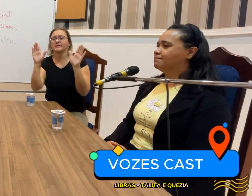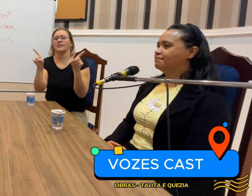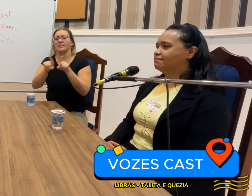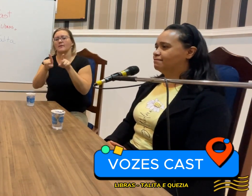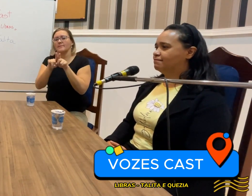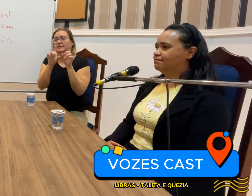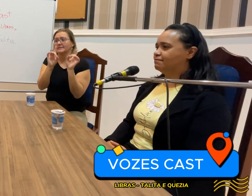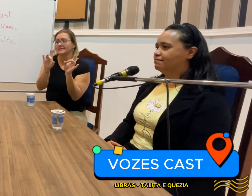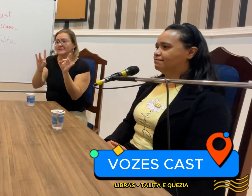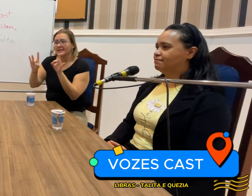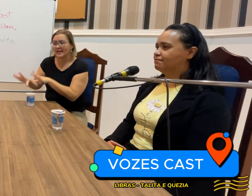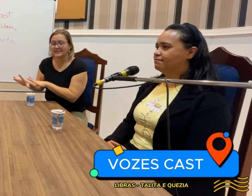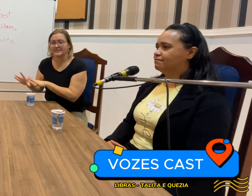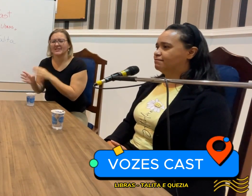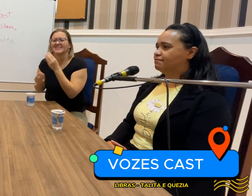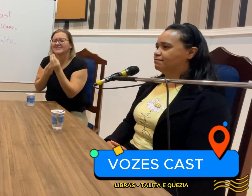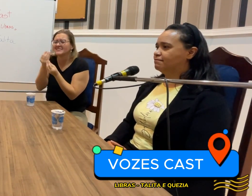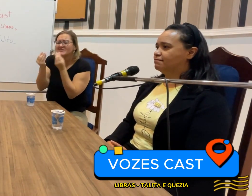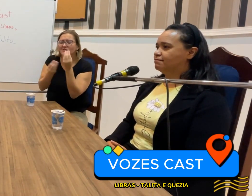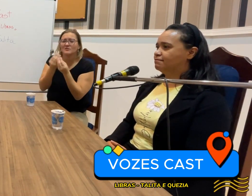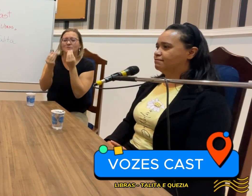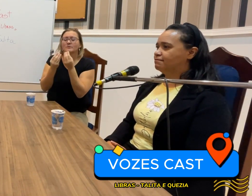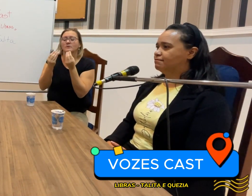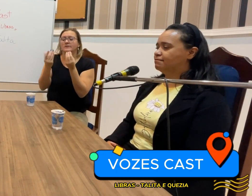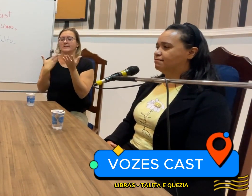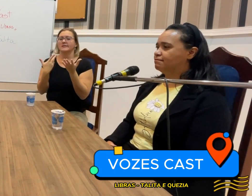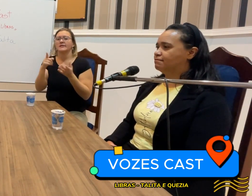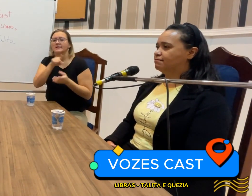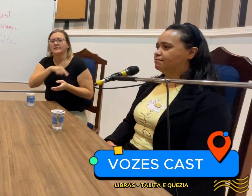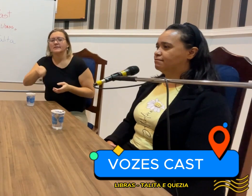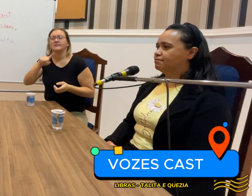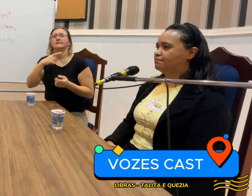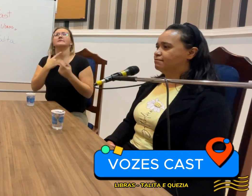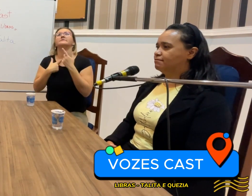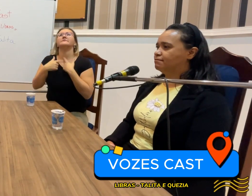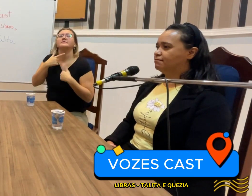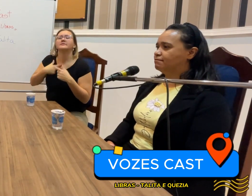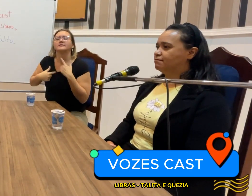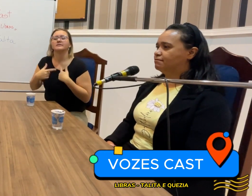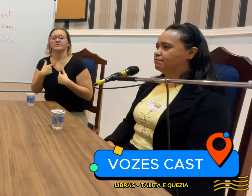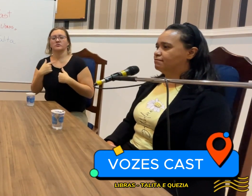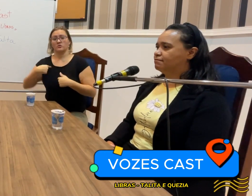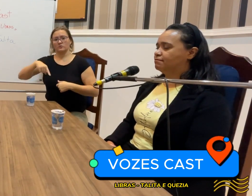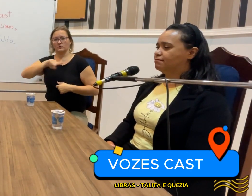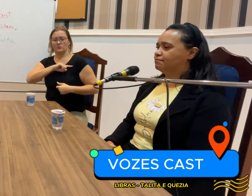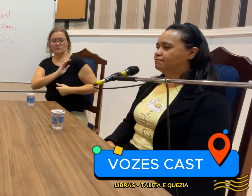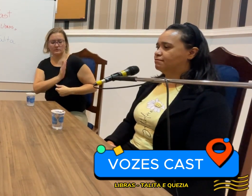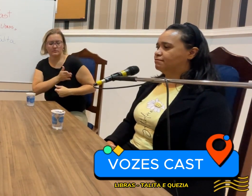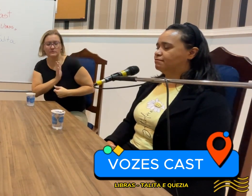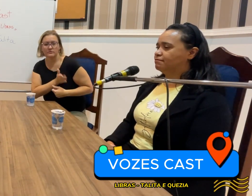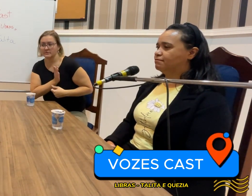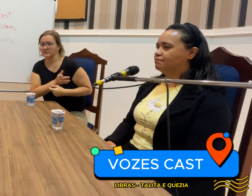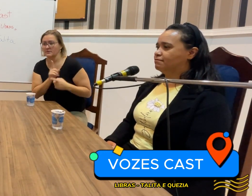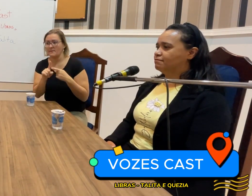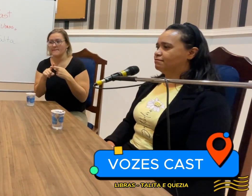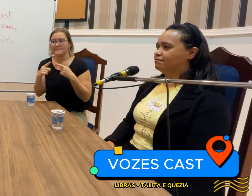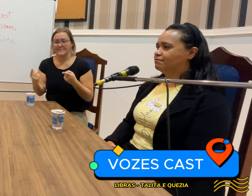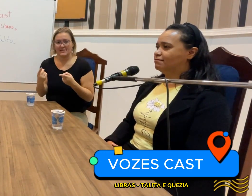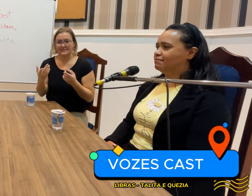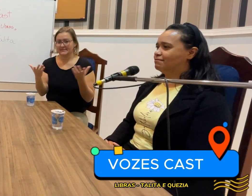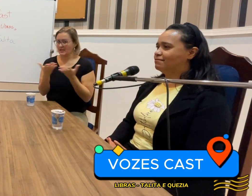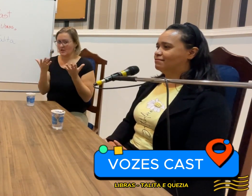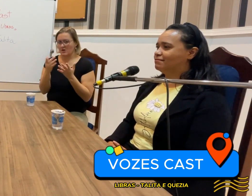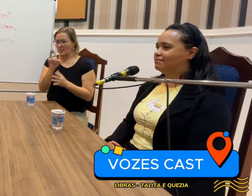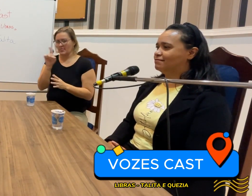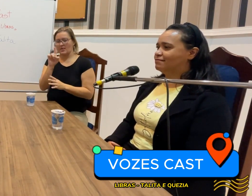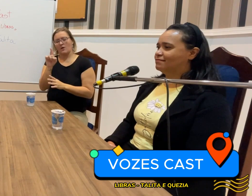que venha fluir esta vontade, este desejo em nosso coração. Mas eu não irei falar,